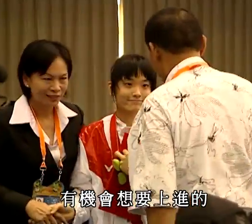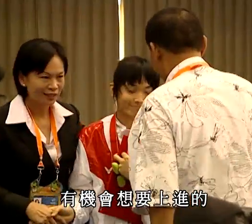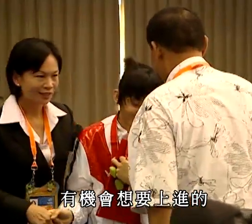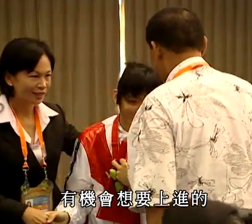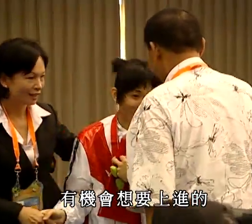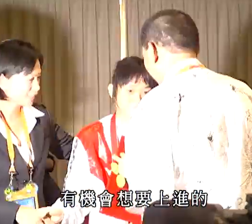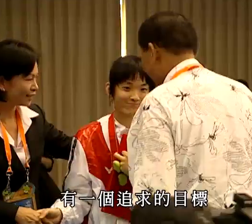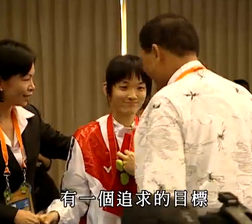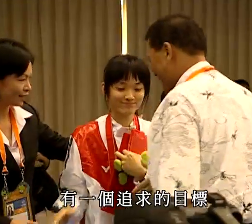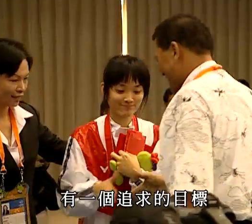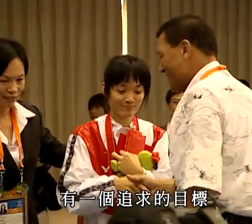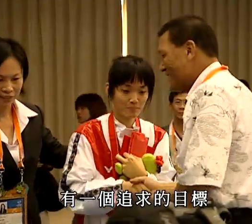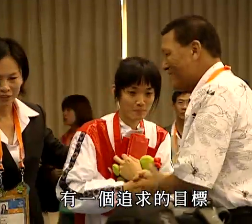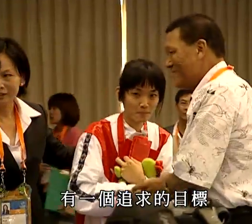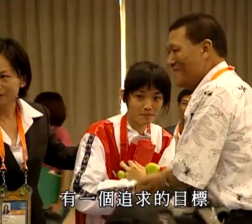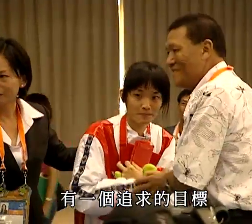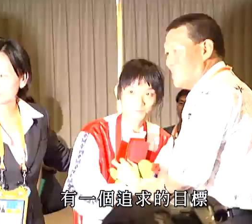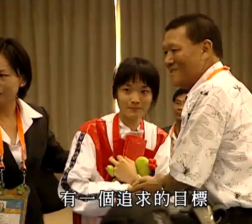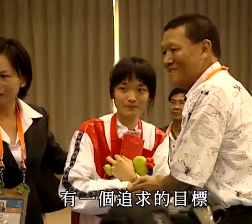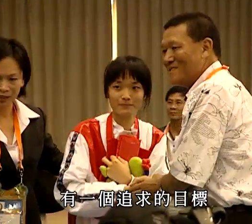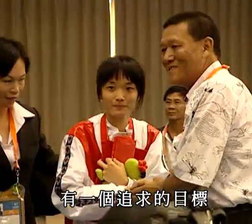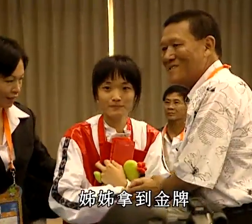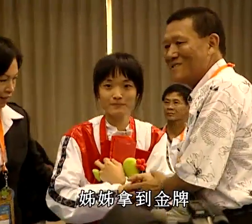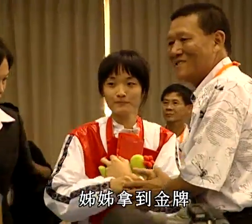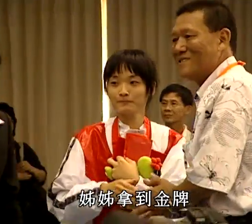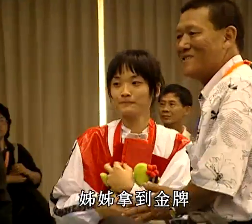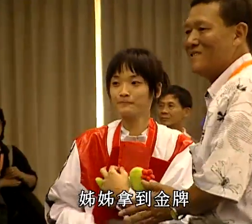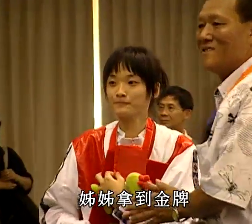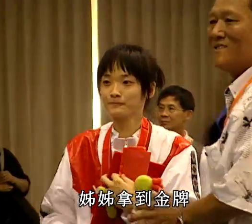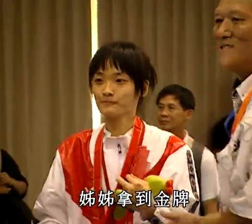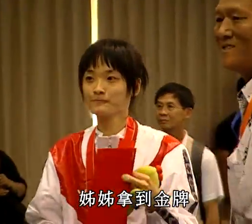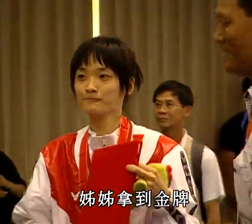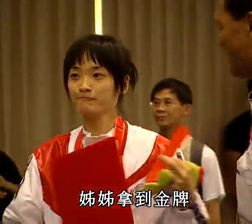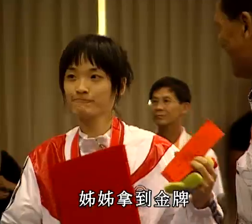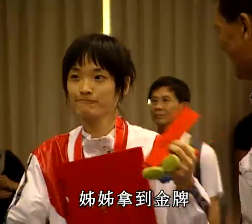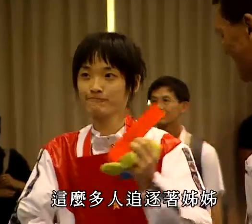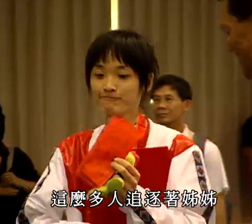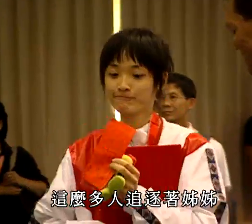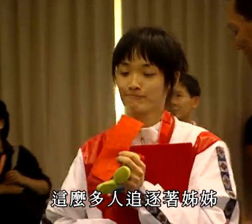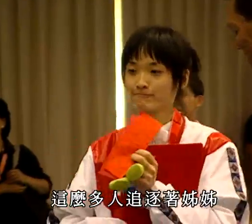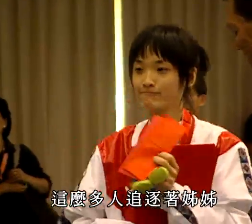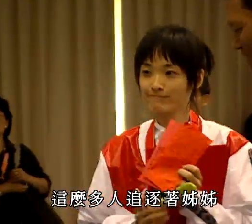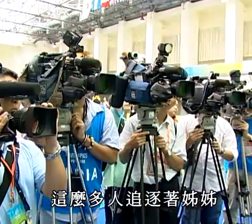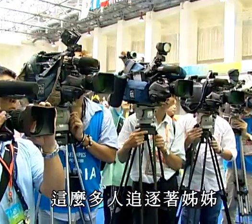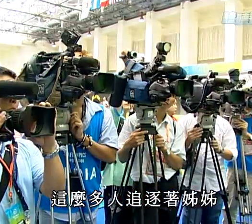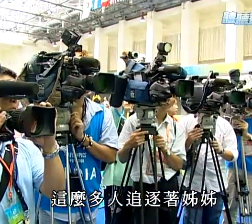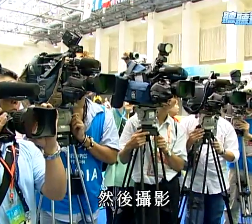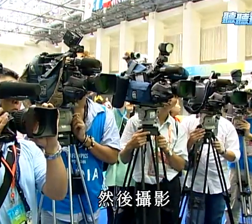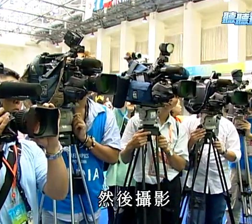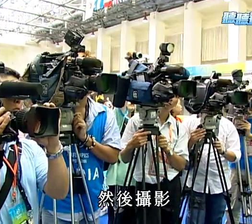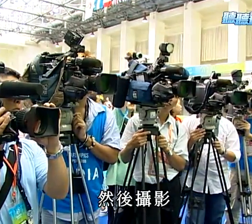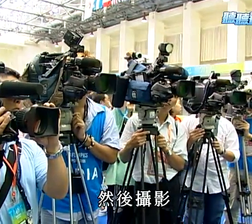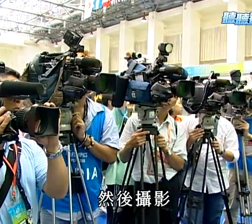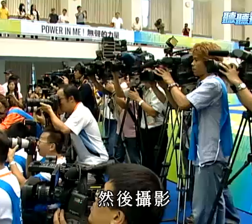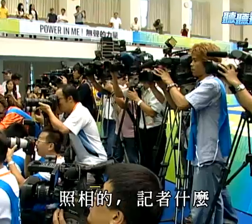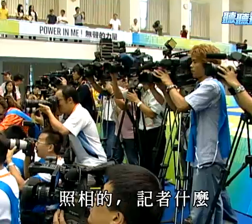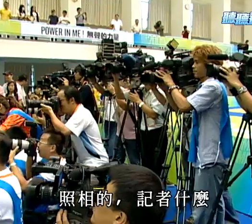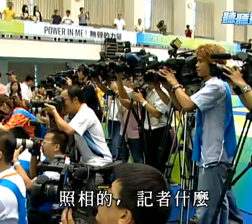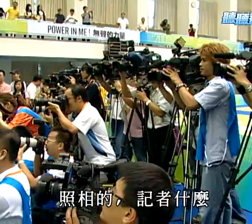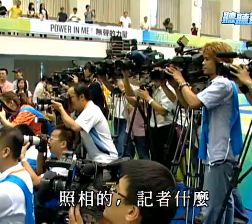进的有一个追求的目标。 这次拿到金牌，哇，这么多人追逐的姐姐，然后摄影、照相的